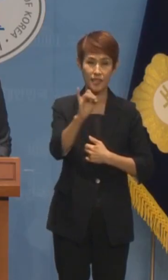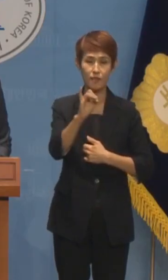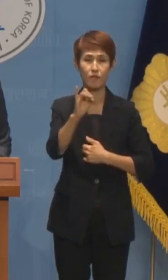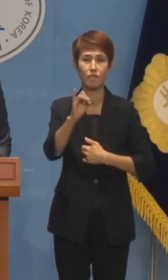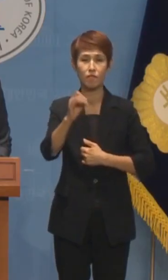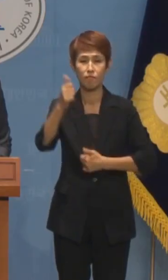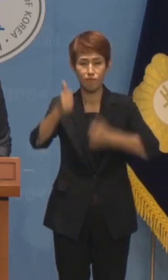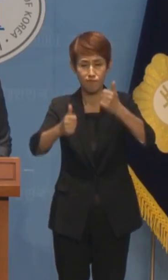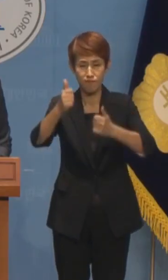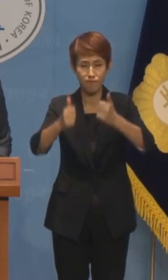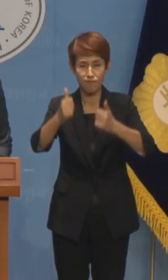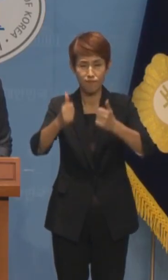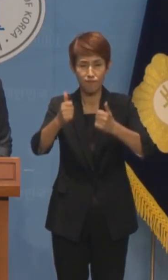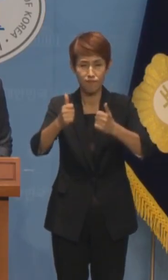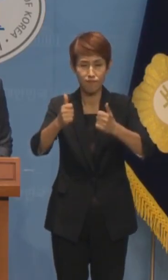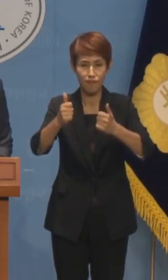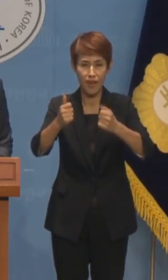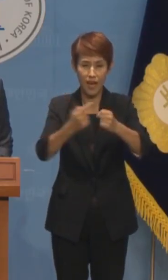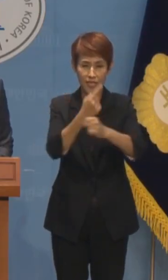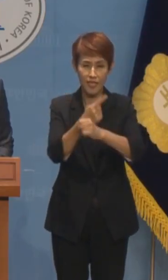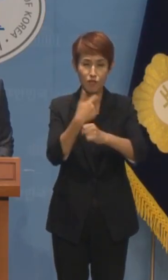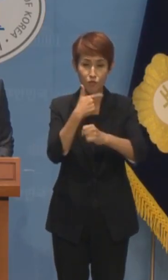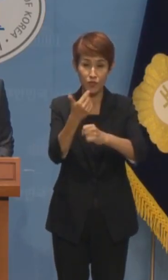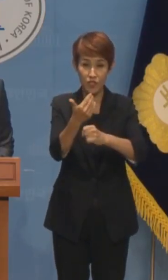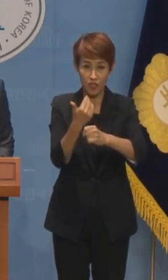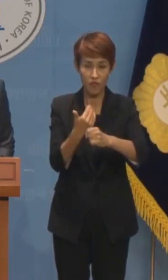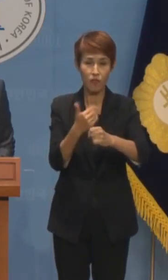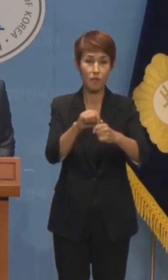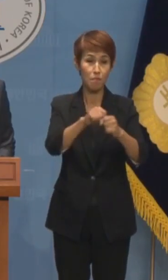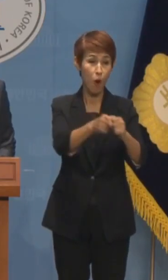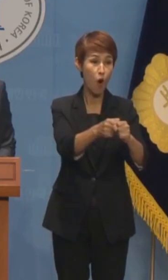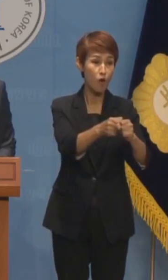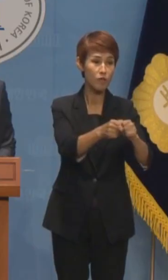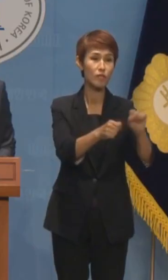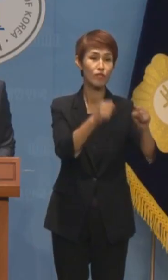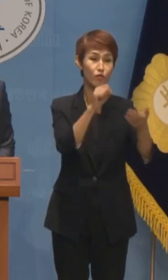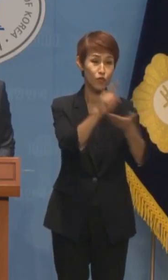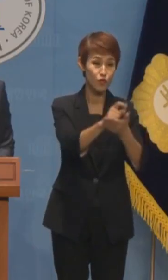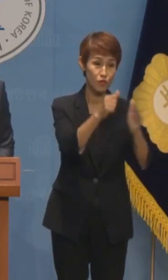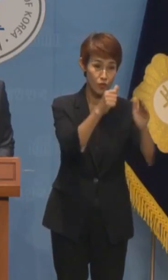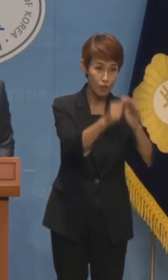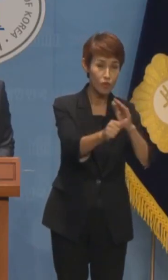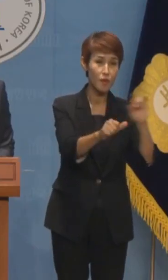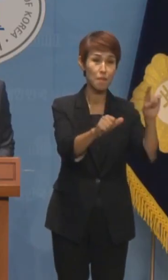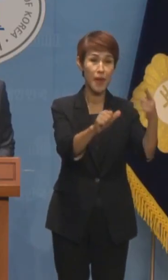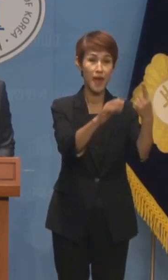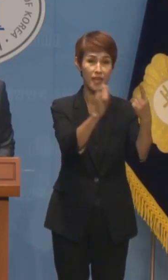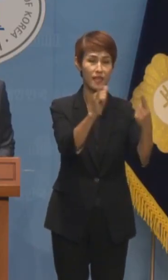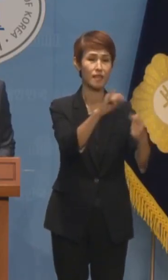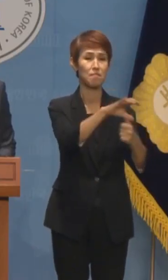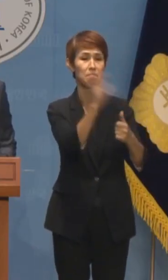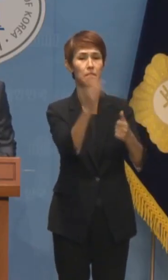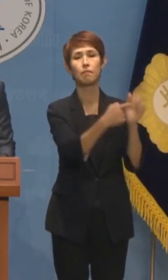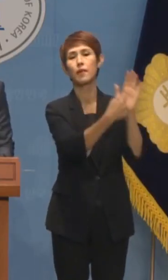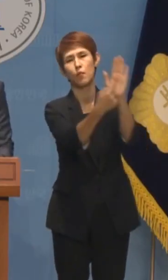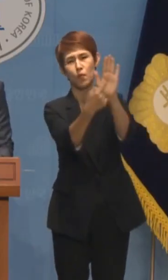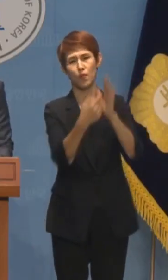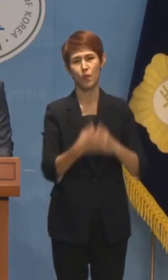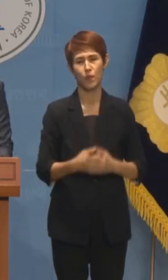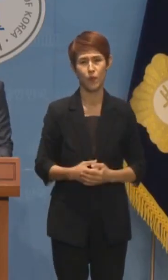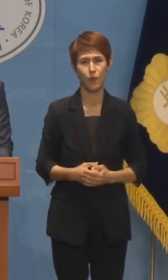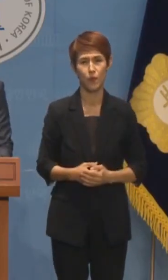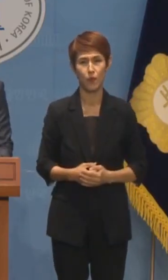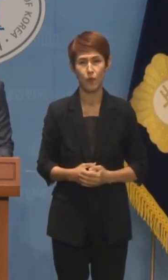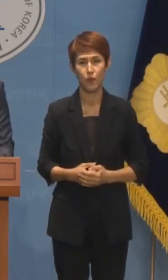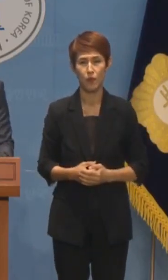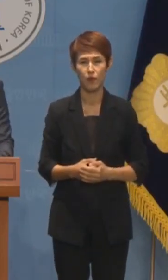약 1시간 6분 전 징계 중이던 축구인 백인에 대한 사면을 기습 발표했습니다. 첫